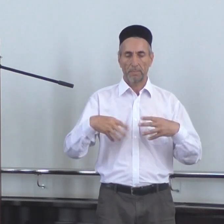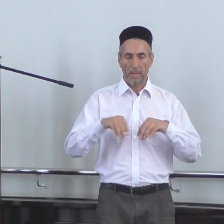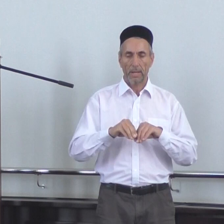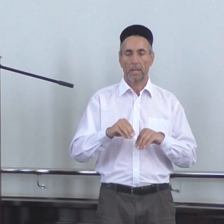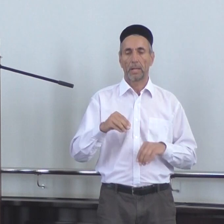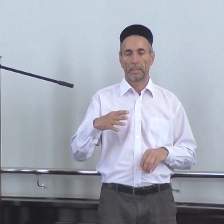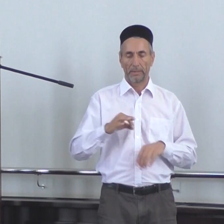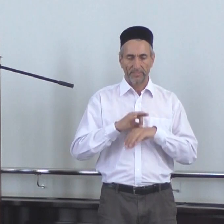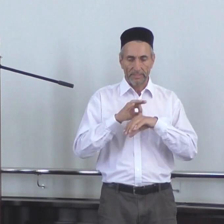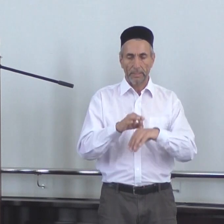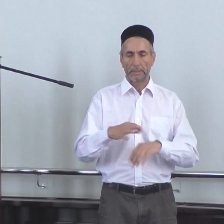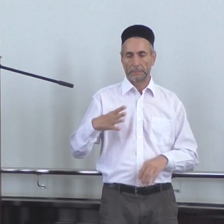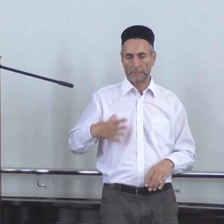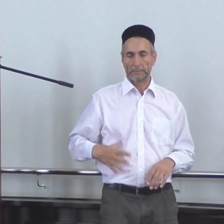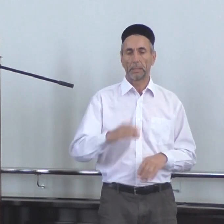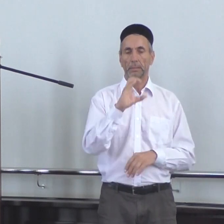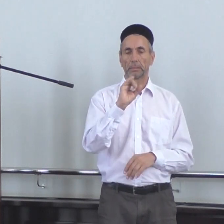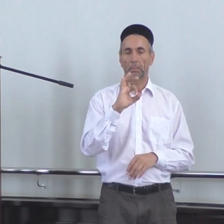сабыр итегез, ди Аллаһ Тәгалә.